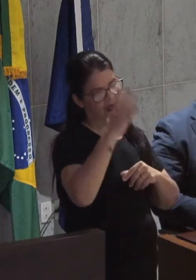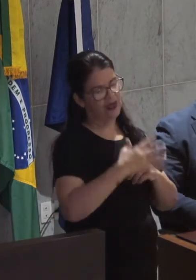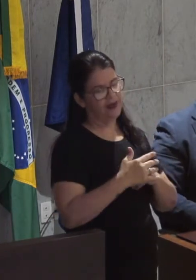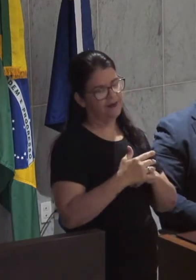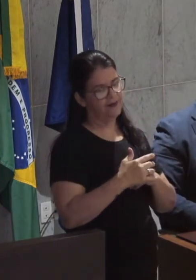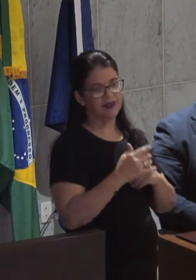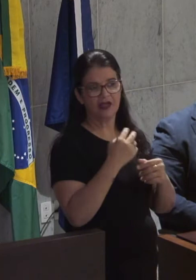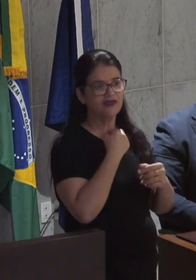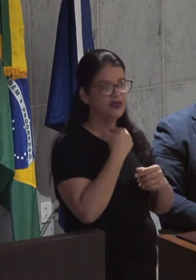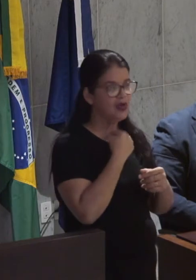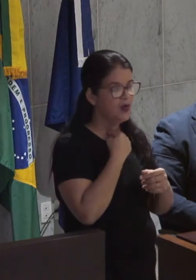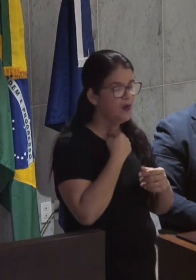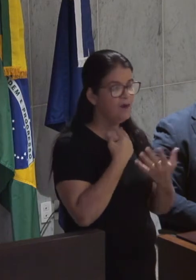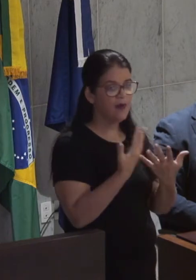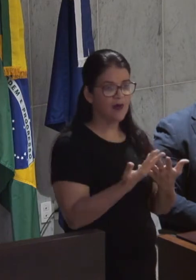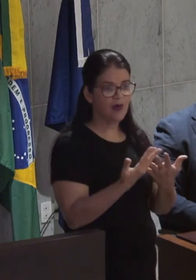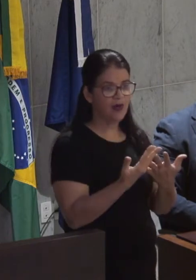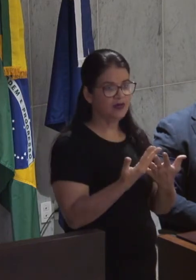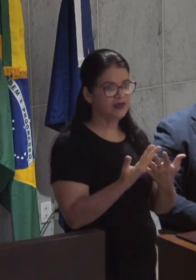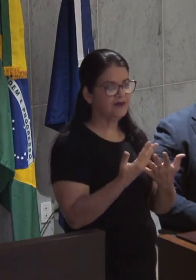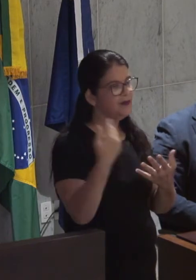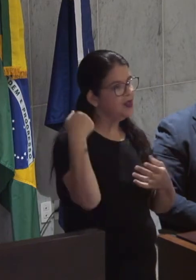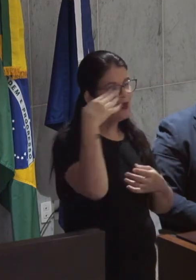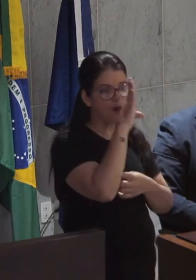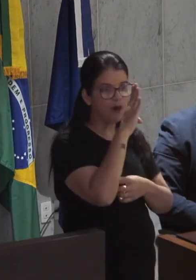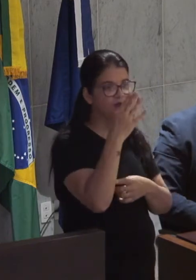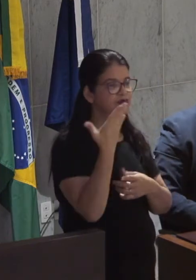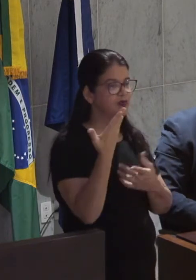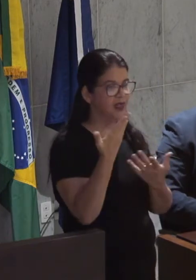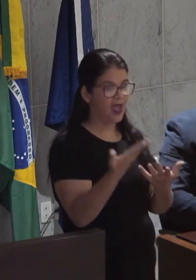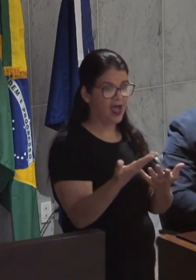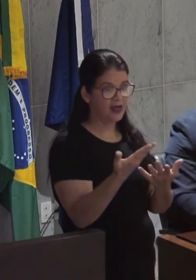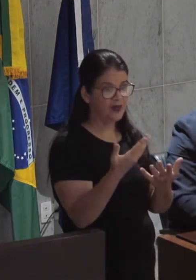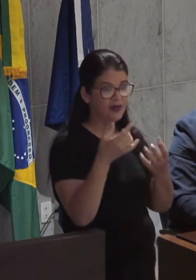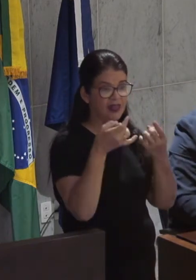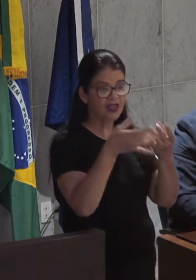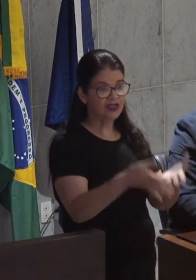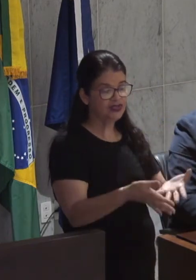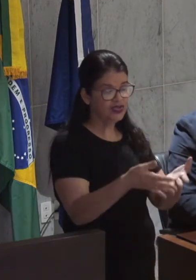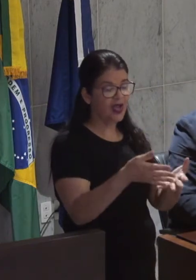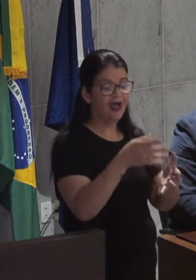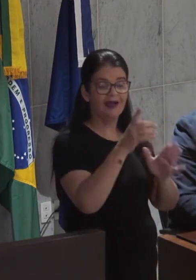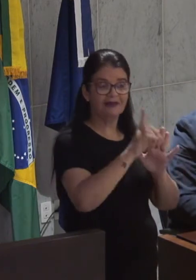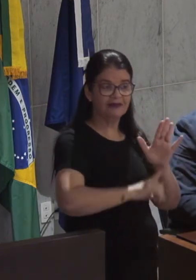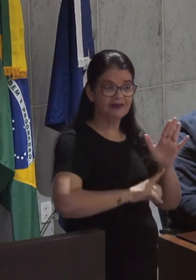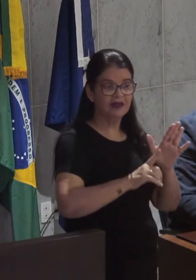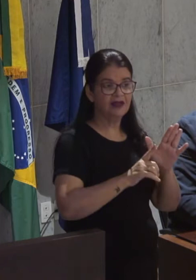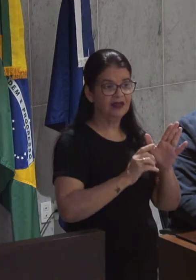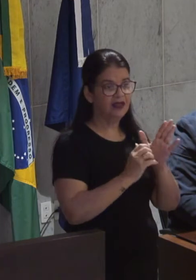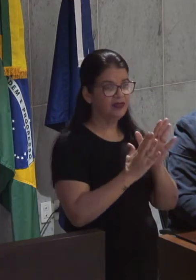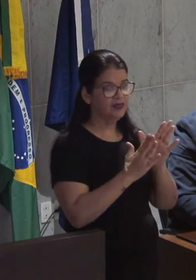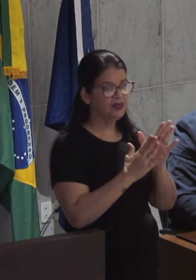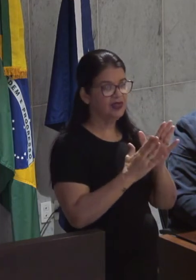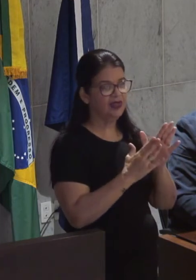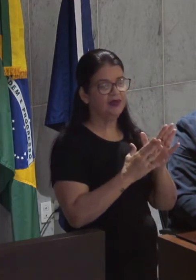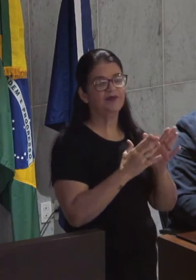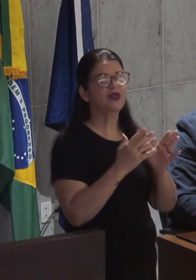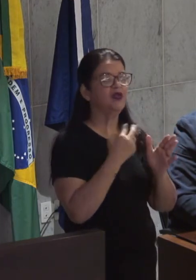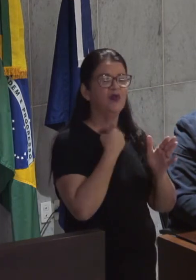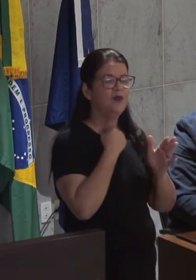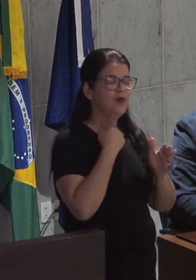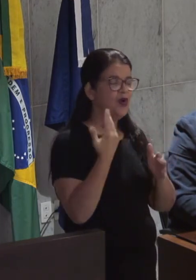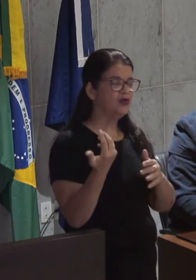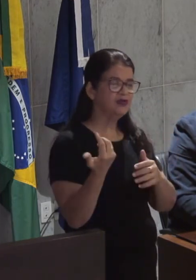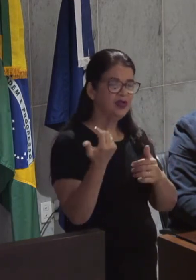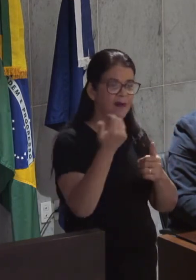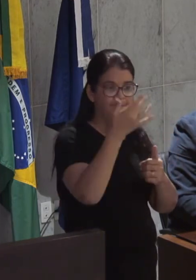gente não pode deixar que um Bolsonaro da vida, um direitoso qualquer, portanto não pode vir outro direitoso no lugar de Bolsonaro,